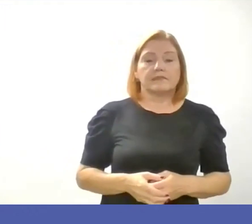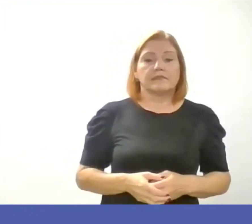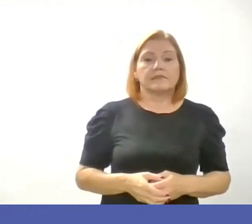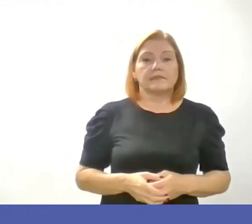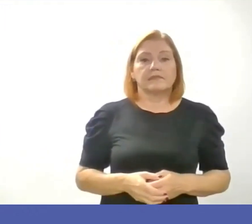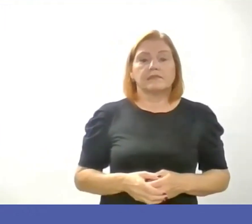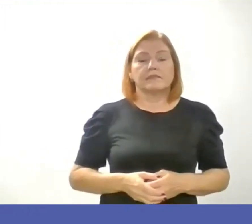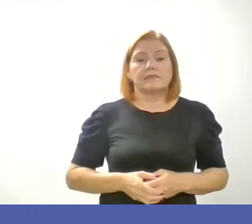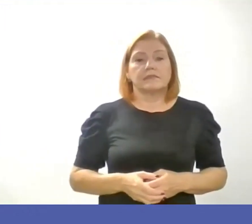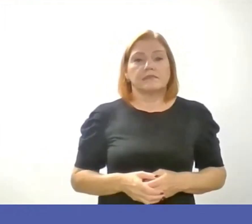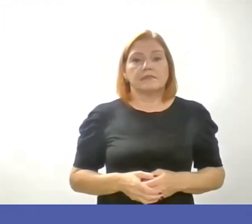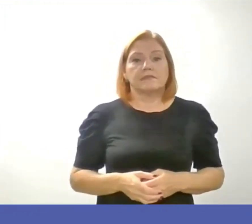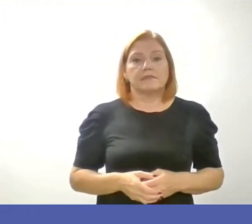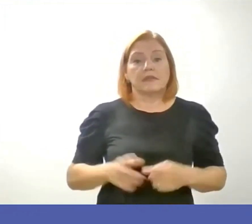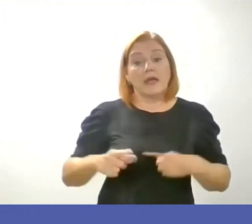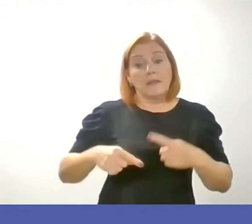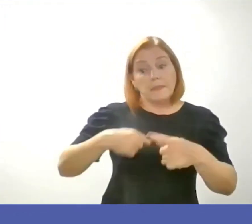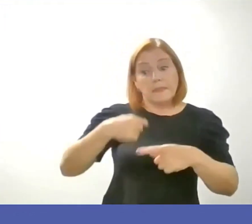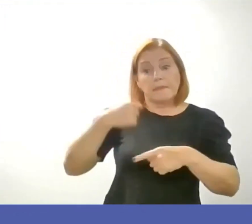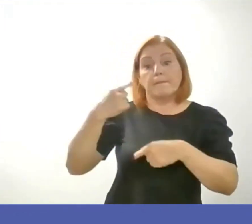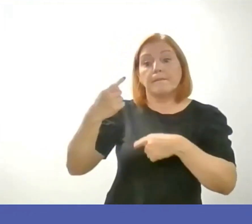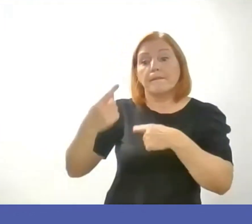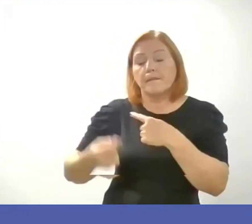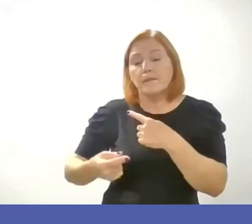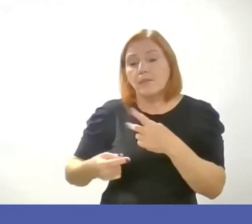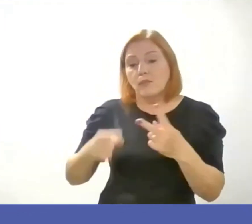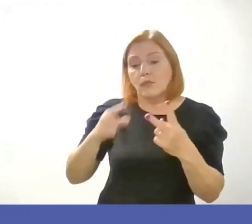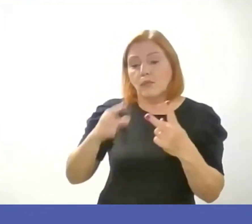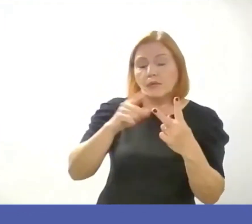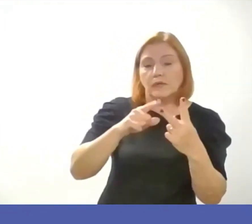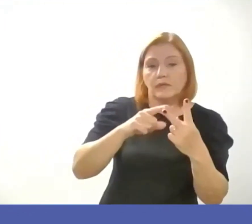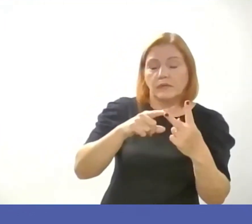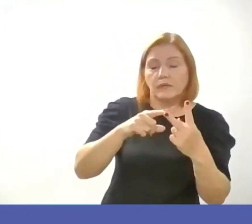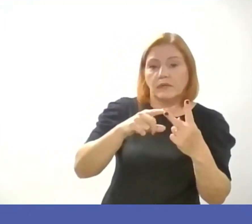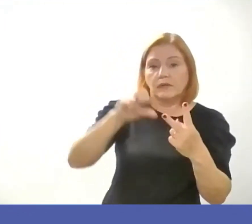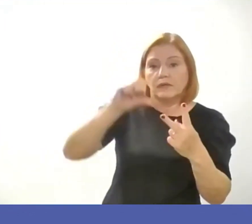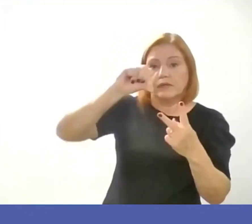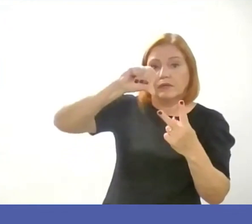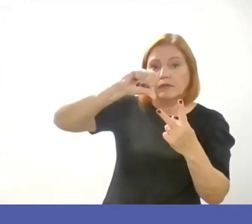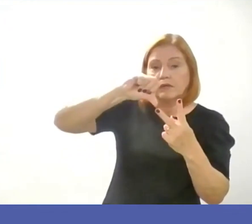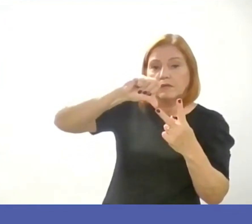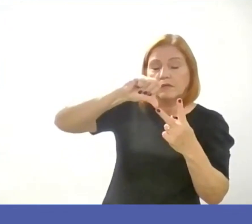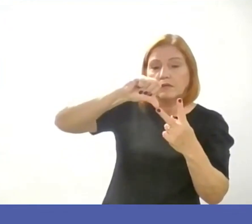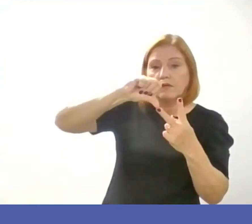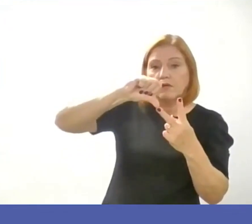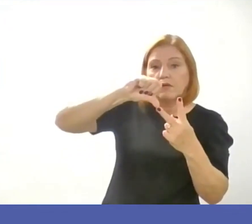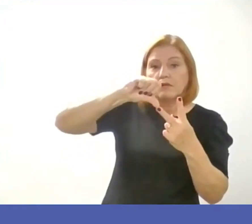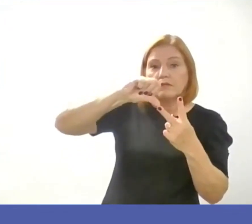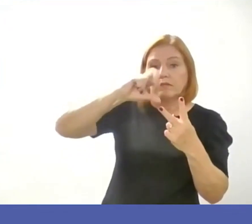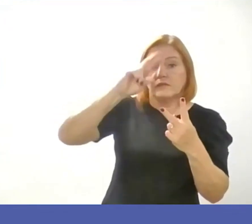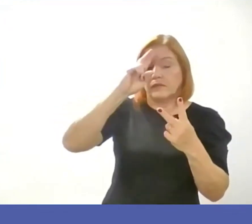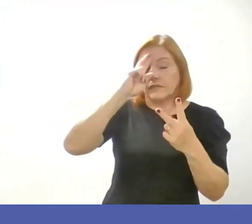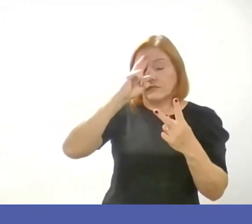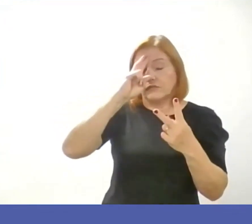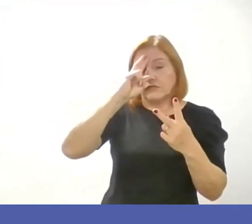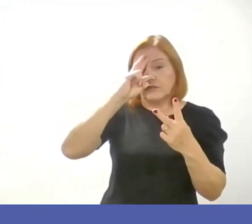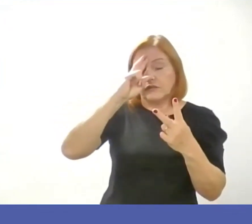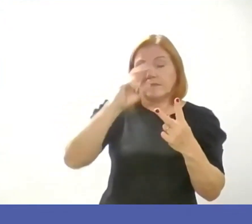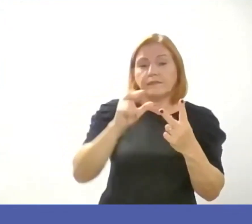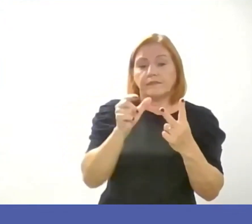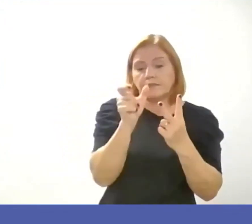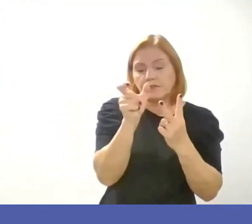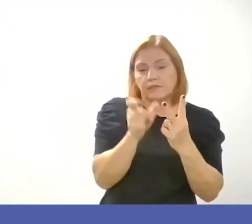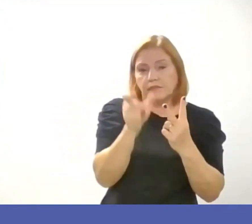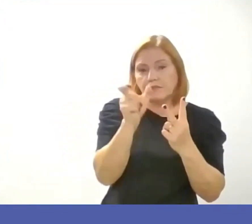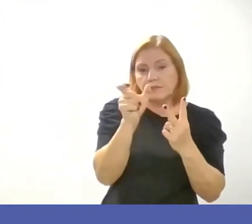vem os trabalhadores de segundo período, que é das 9 ao meio-dia. Esses trabalhadores, né, também